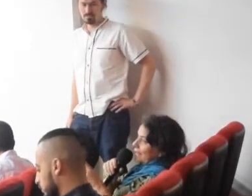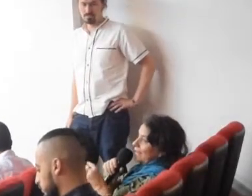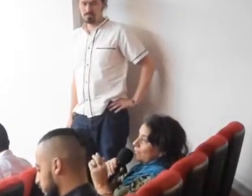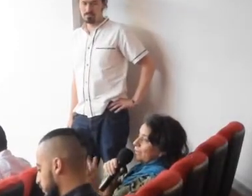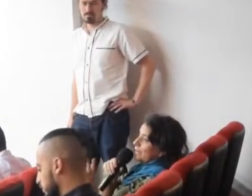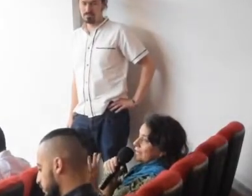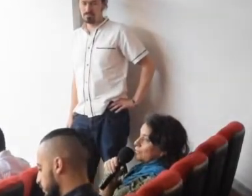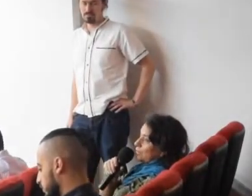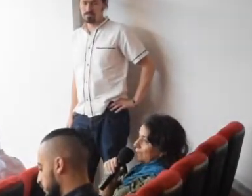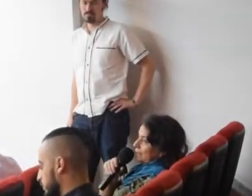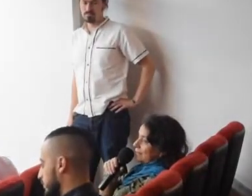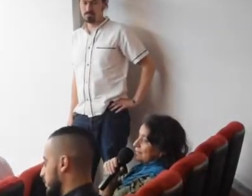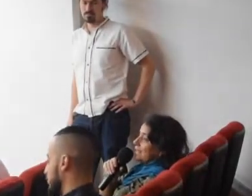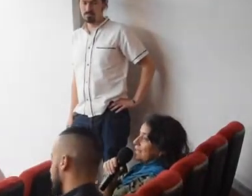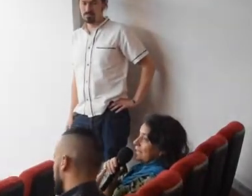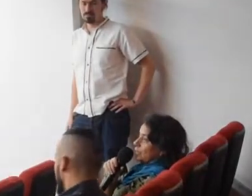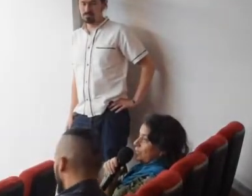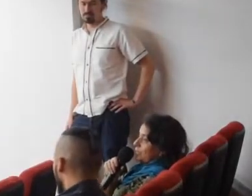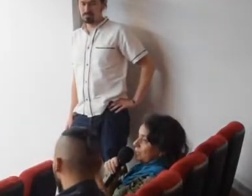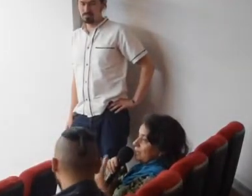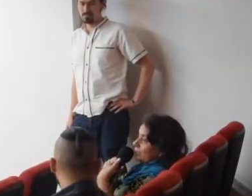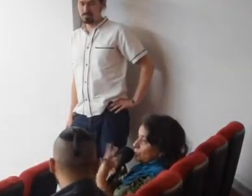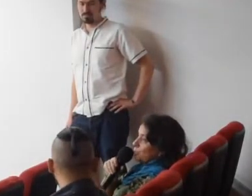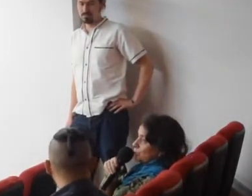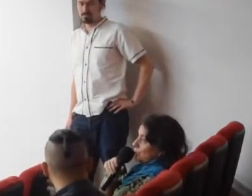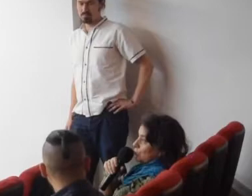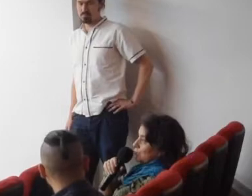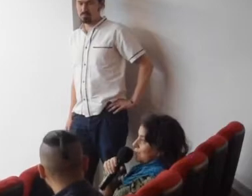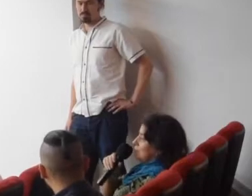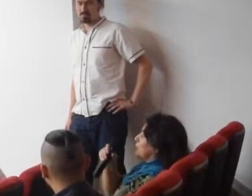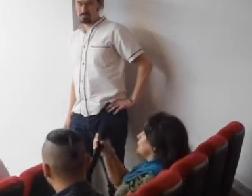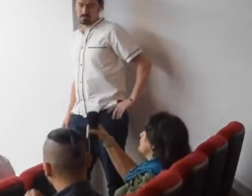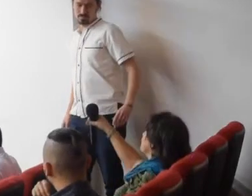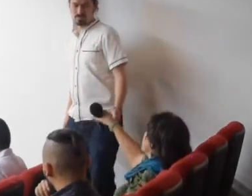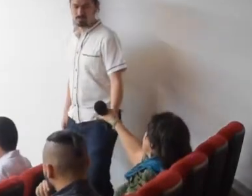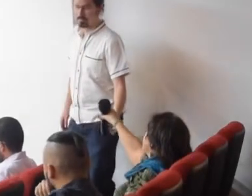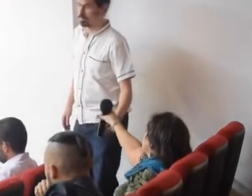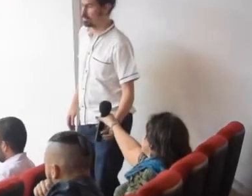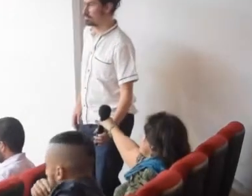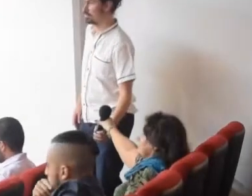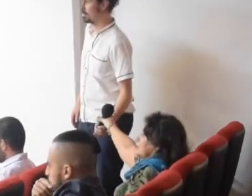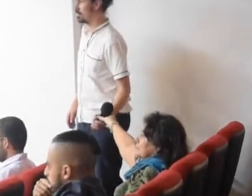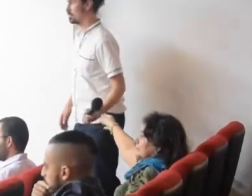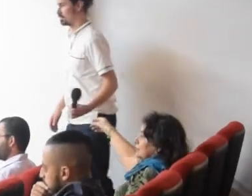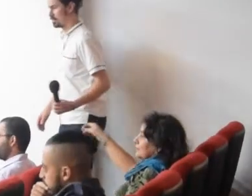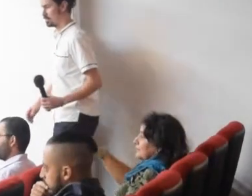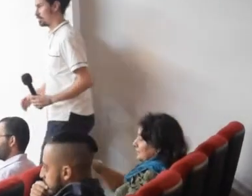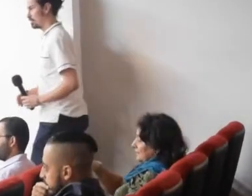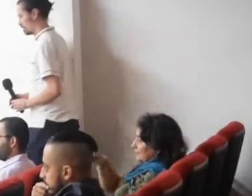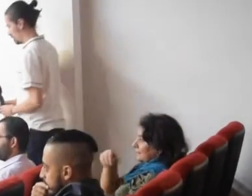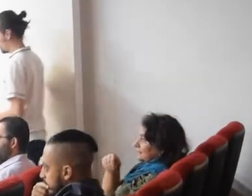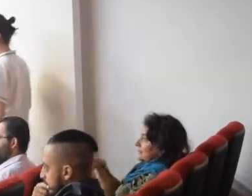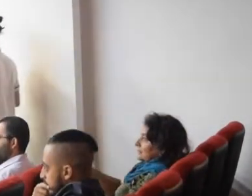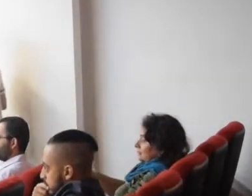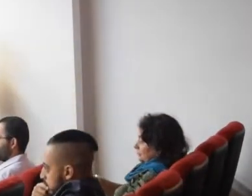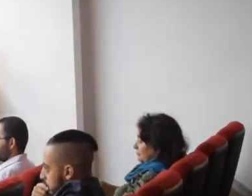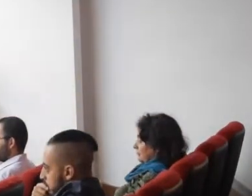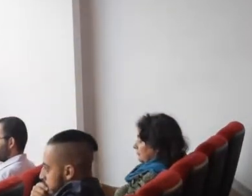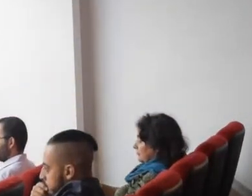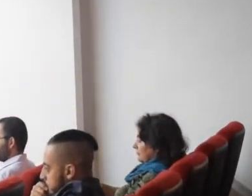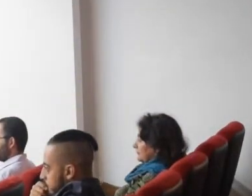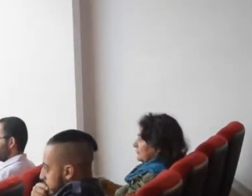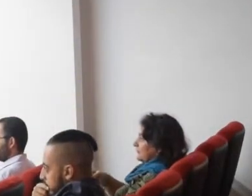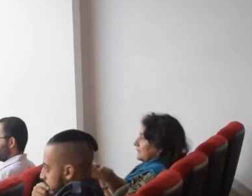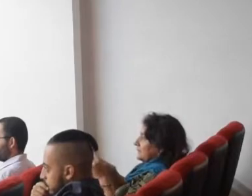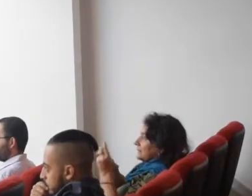desde cada una de las unidades, y eso va a permitir otro proceso distinto. Como el encuentro es el 12 de febrero, yo creo